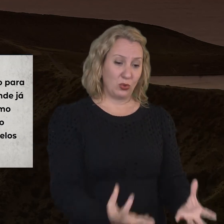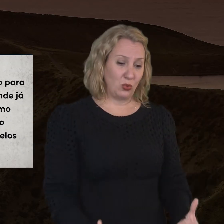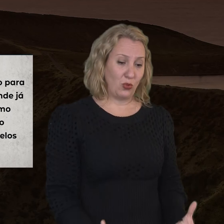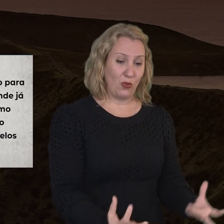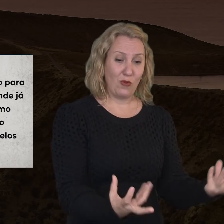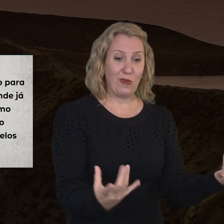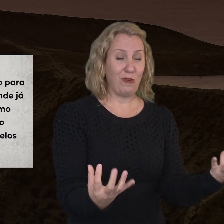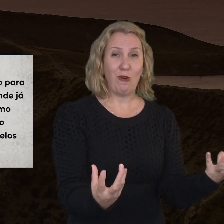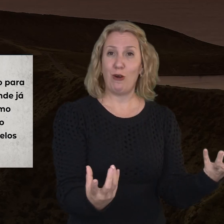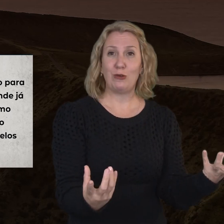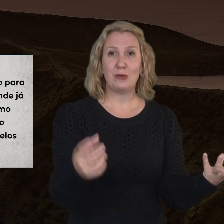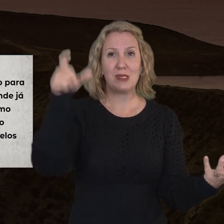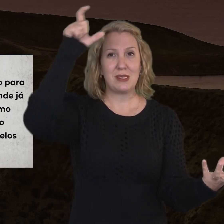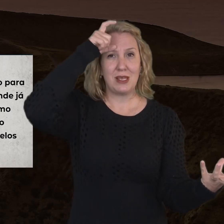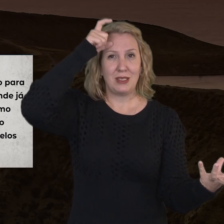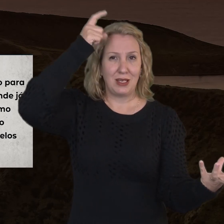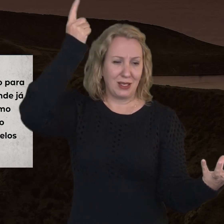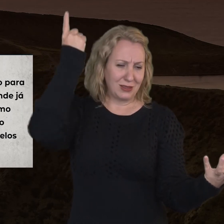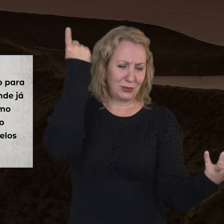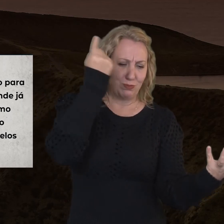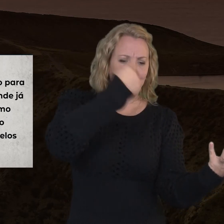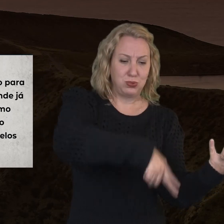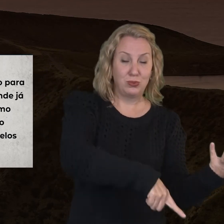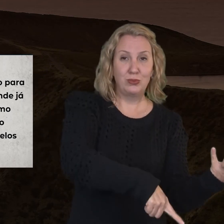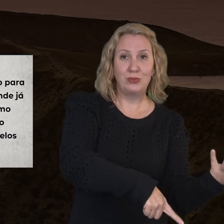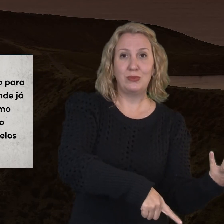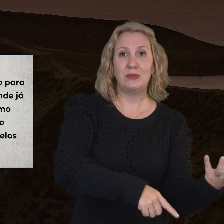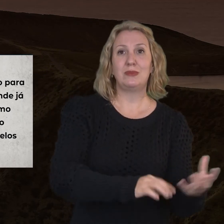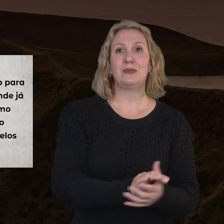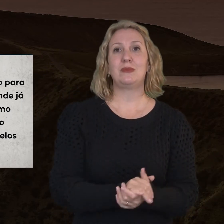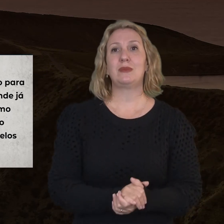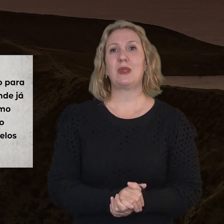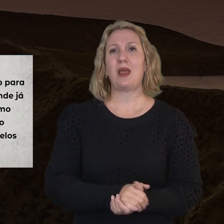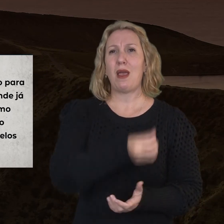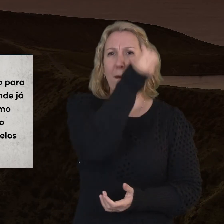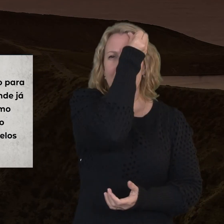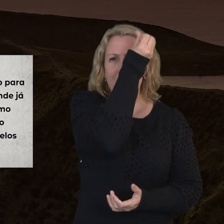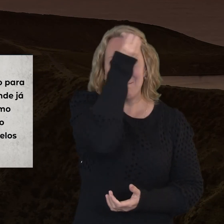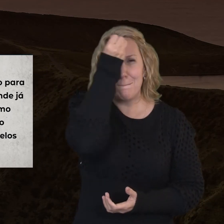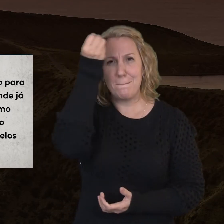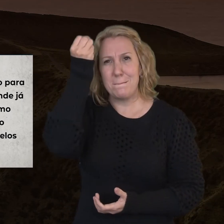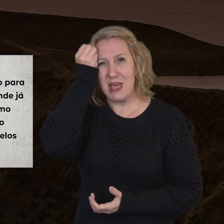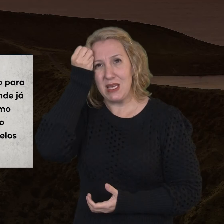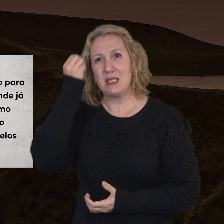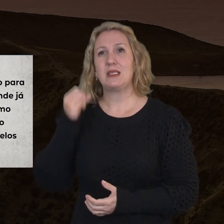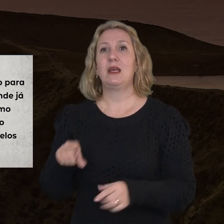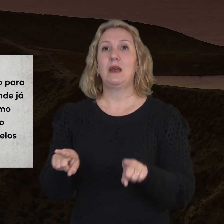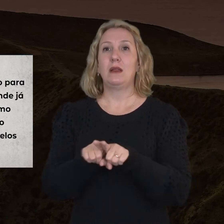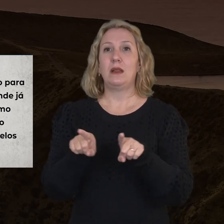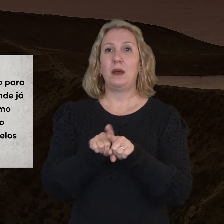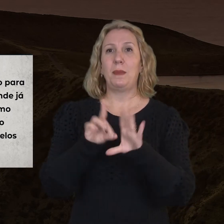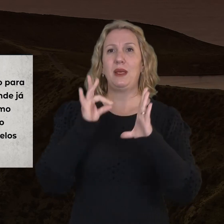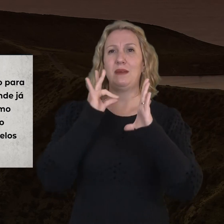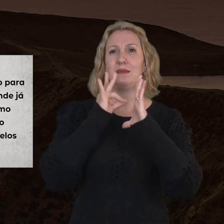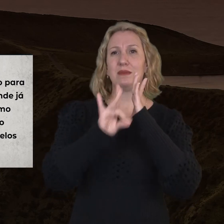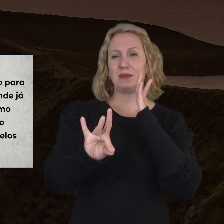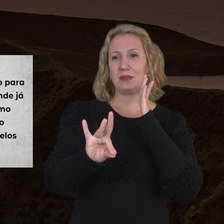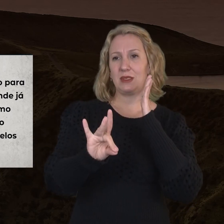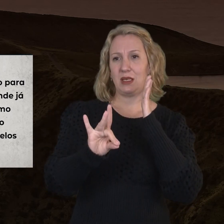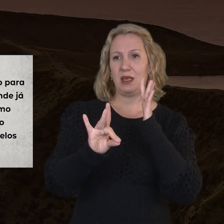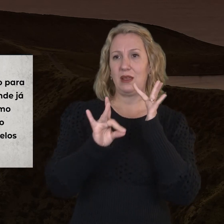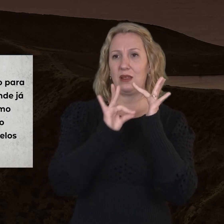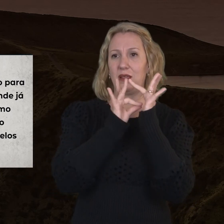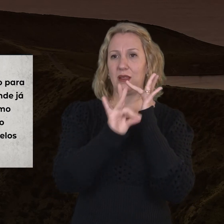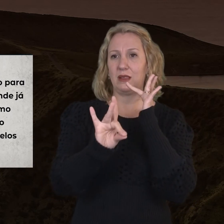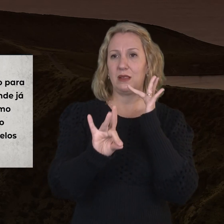já se encontram não só a besta como também falso profeta a besta eo falso profeta são os dois que vão inaugurar o